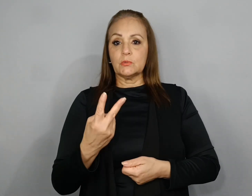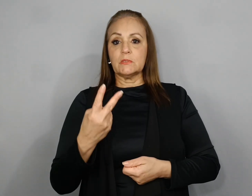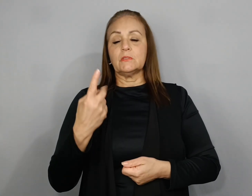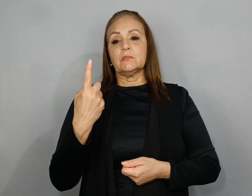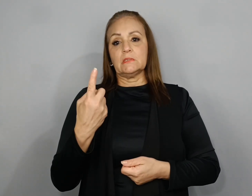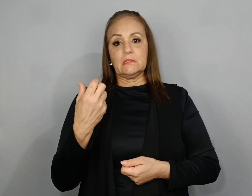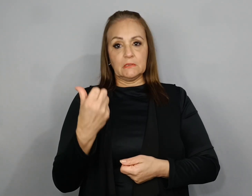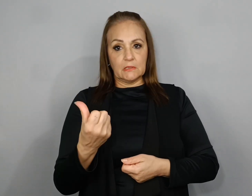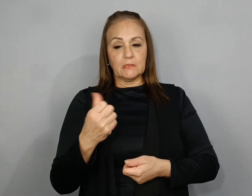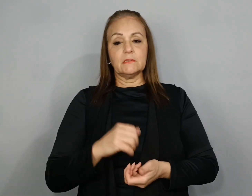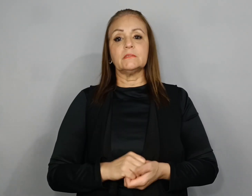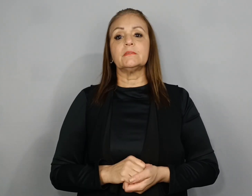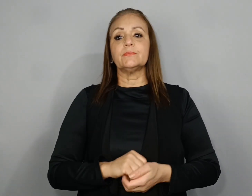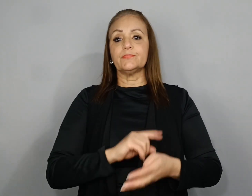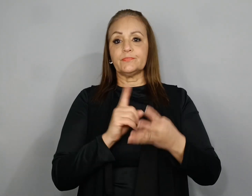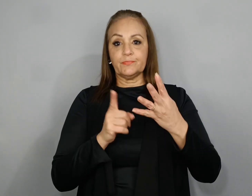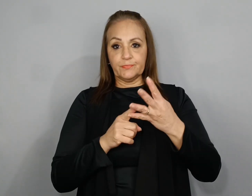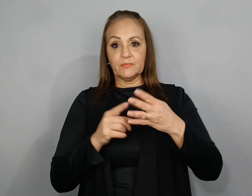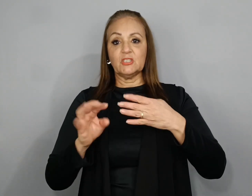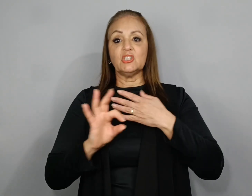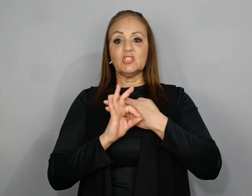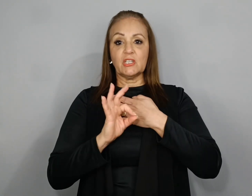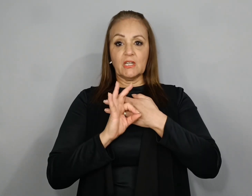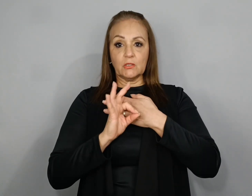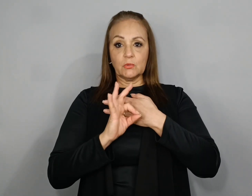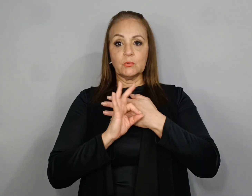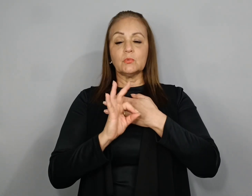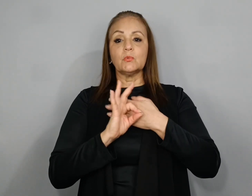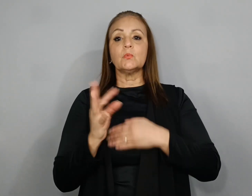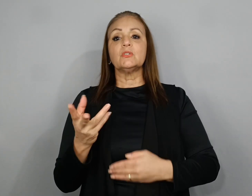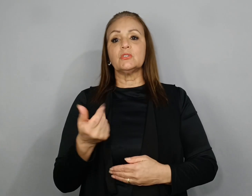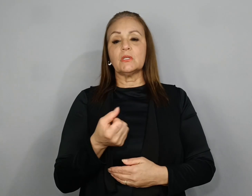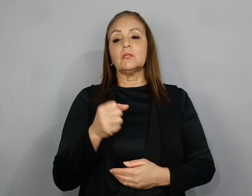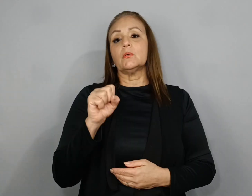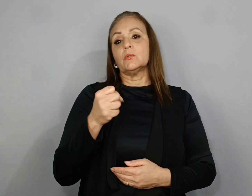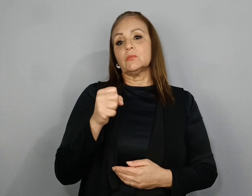216. Direito, quantidade 811.